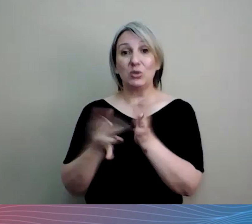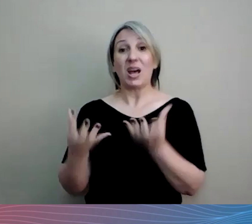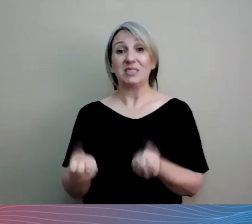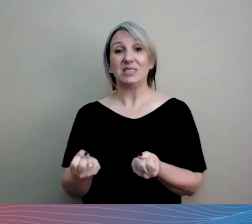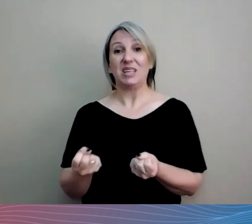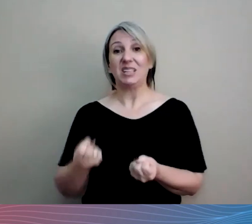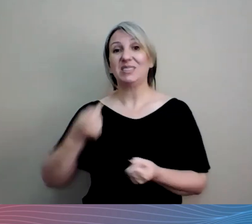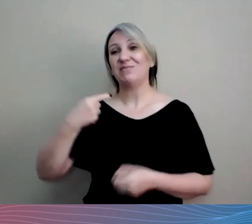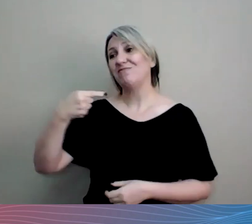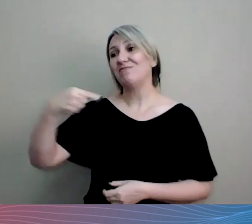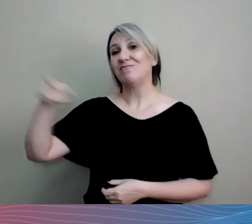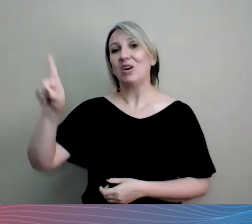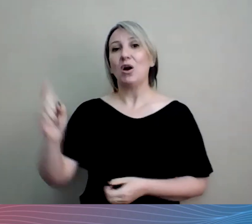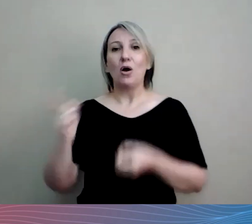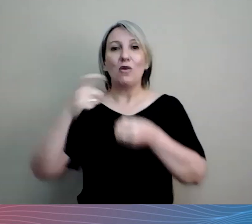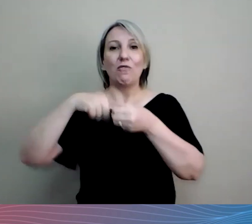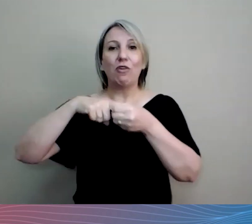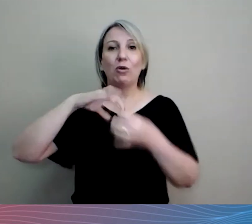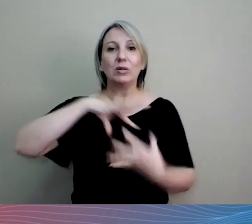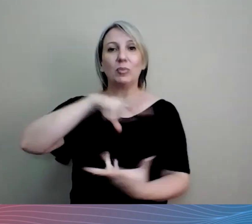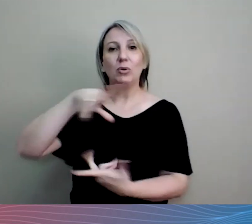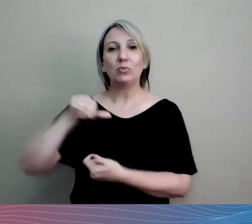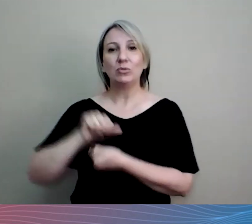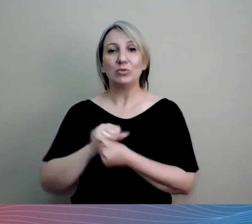Nós estamos ajudando você,